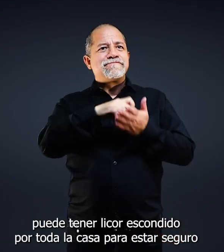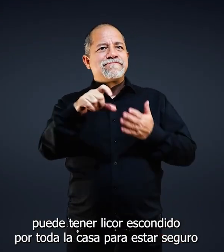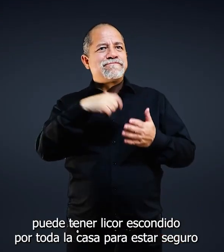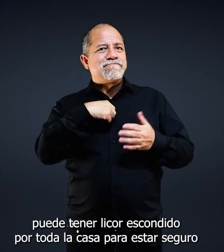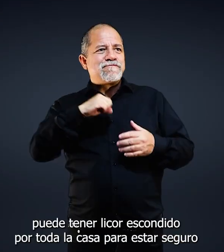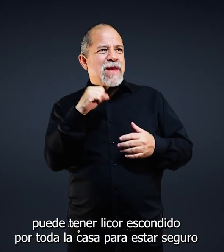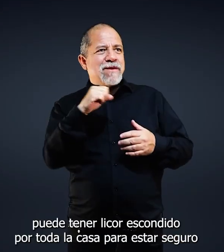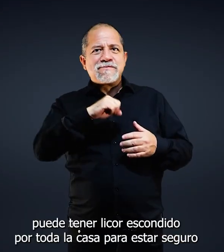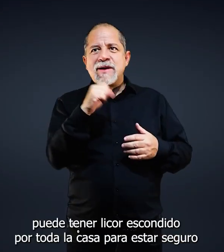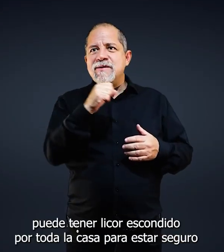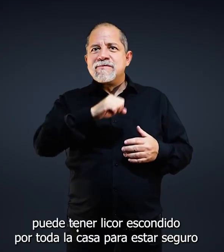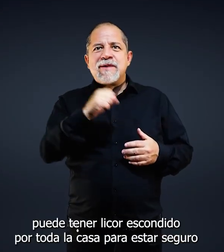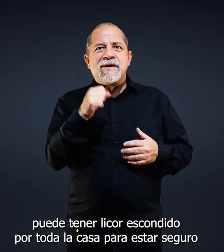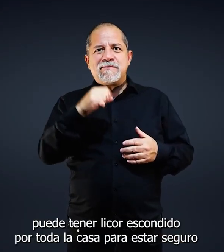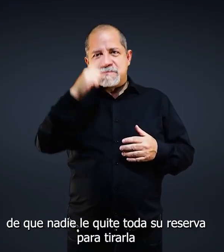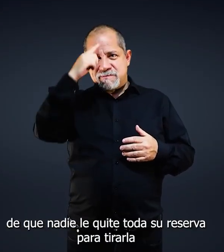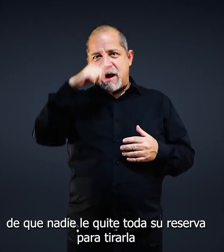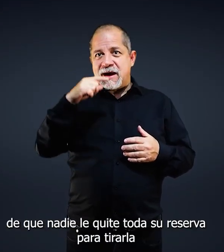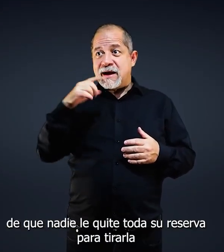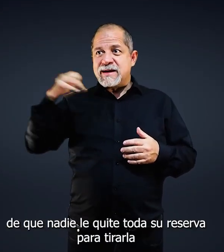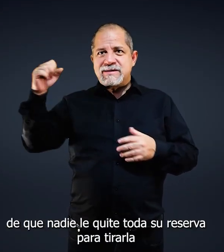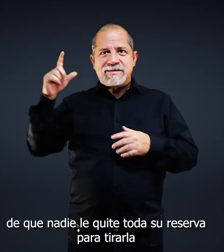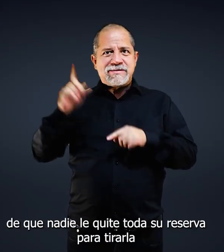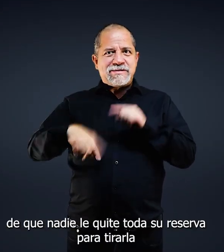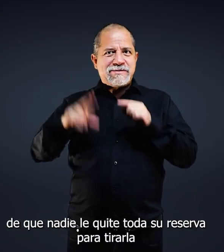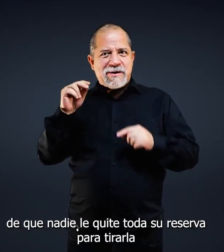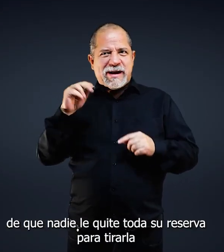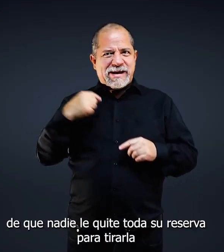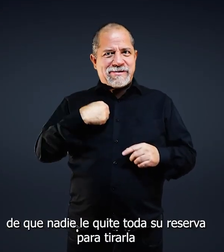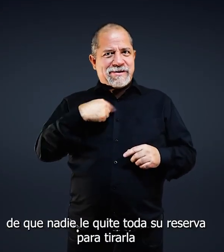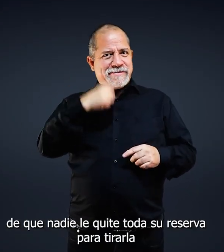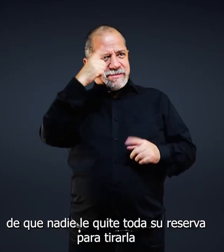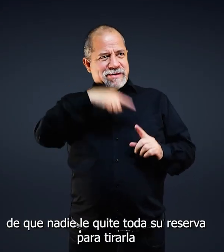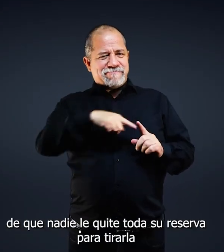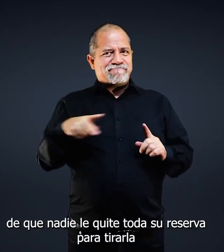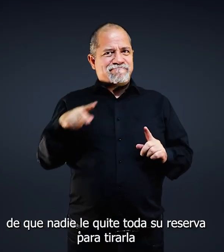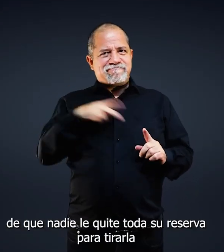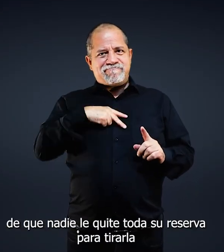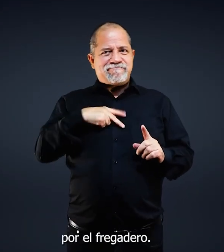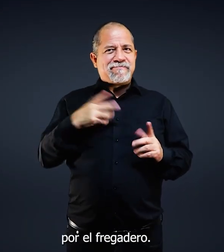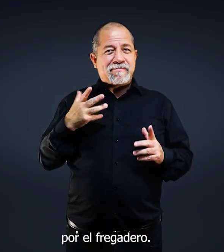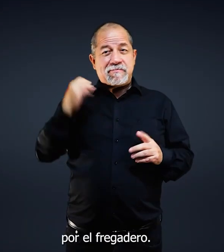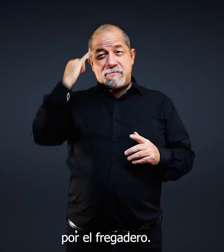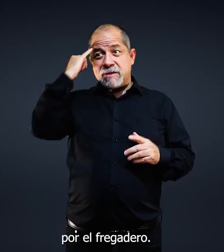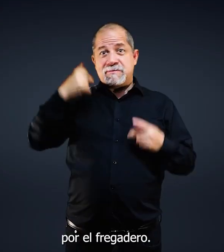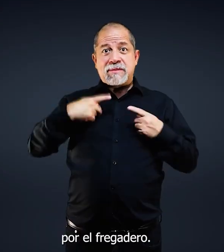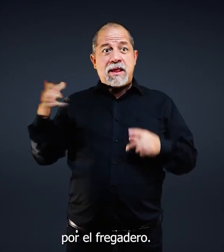la casa para estar seguro de que nadie le quite toda su reserva para tirarla por el fregadero.